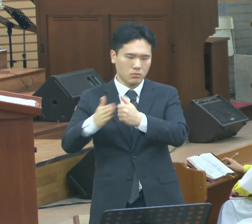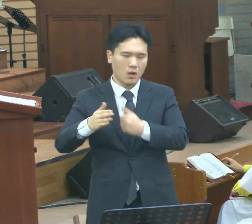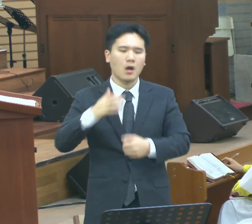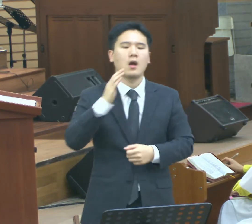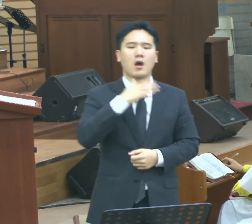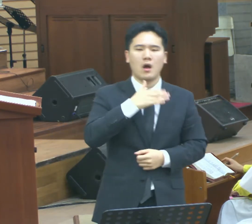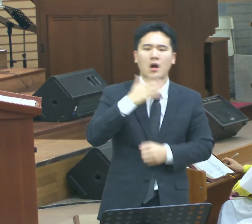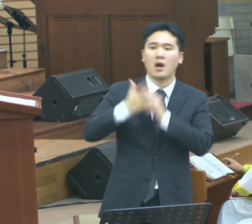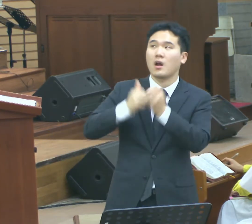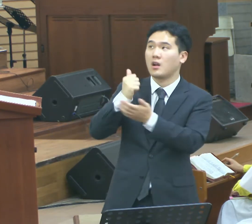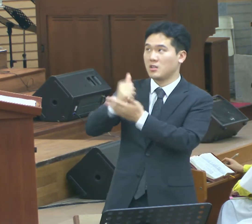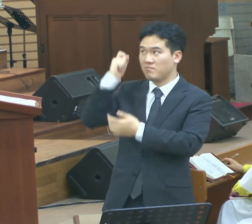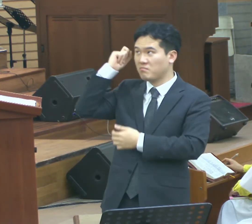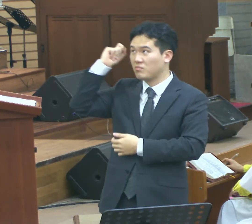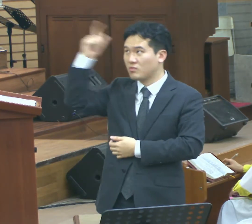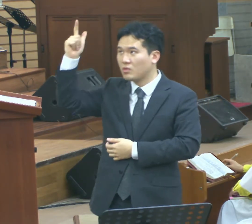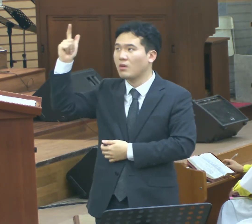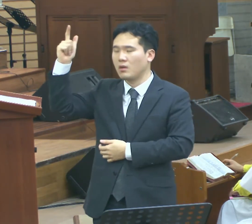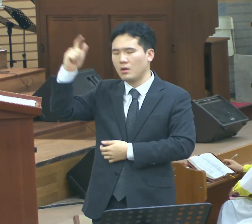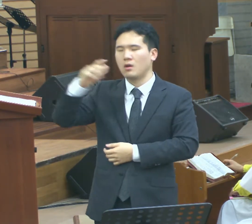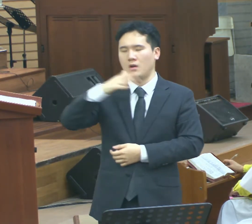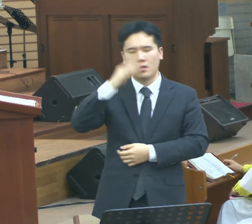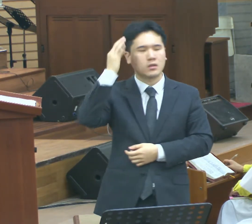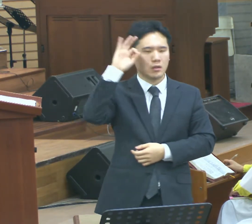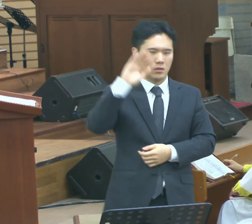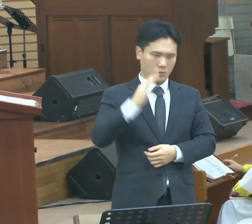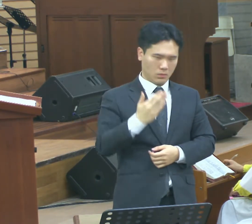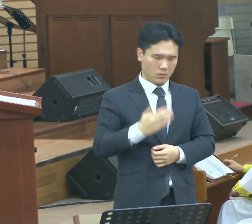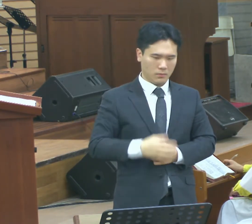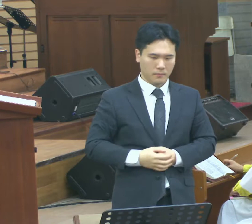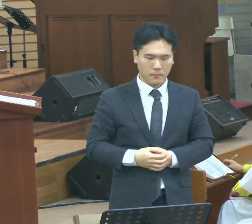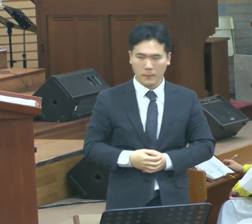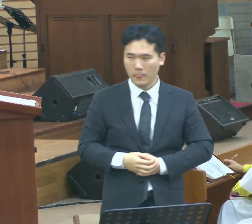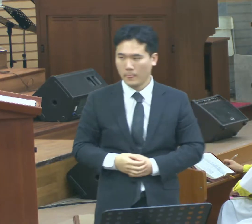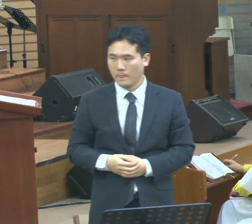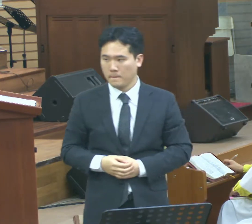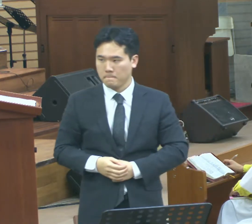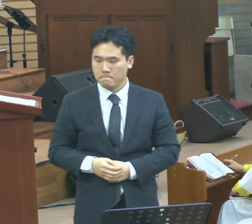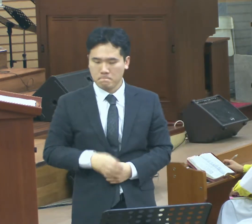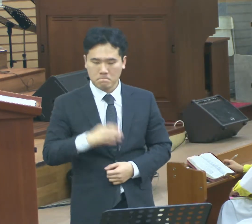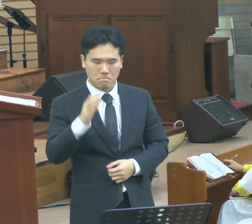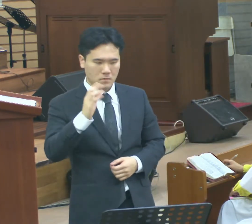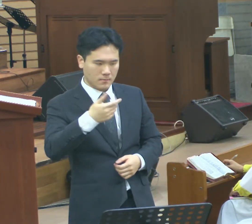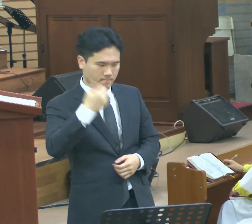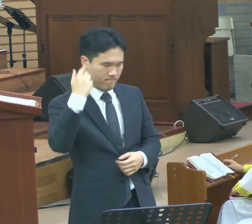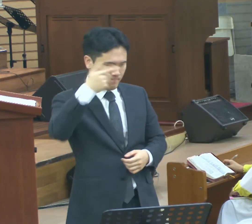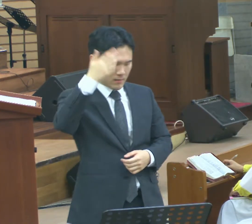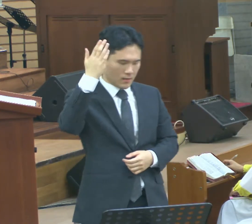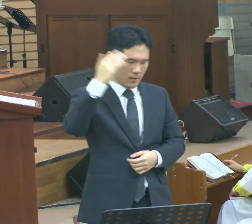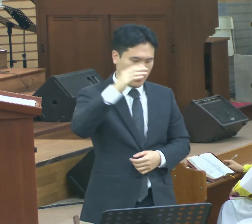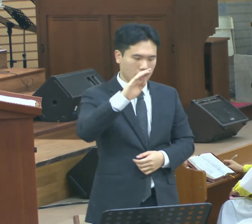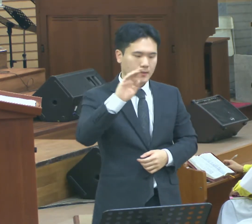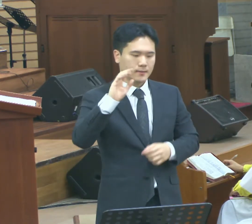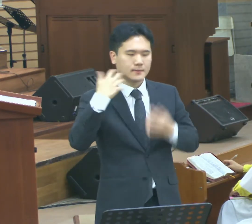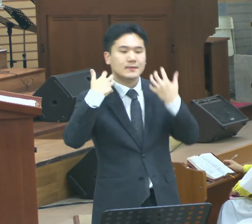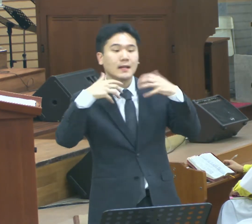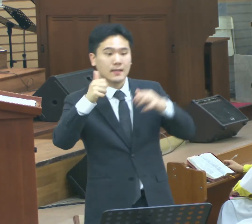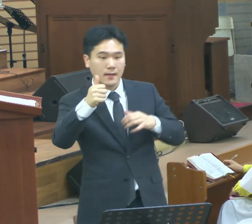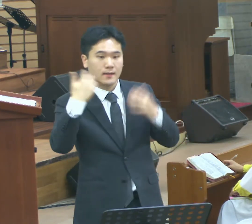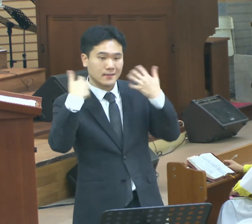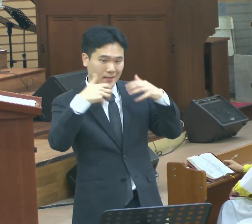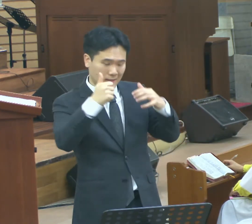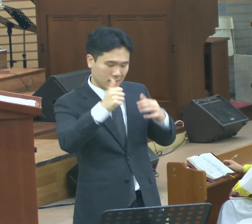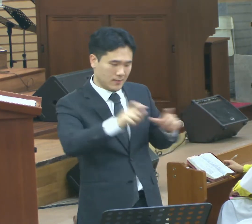느부갓네살 왕이 무슨 꿈을 꿨는데 무슨 꿈을 꾼지 모르겠대요. 해몽하래요. 어떻게 합니까? 근데